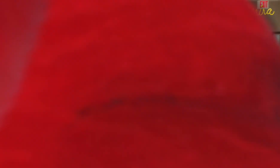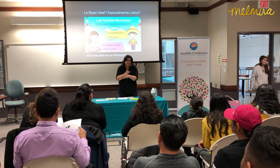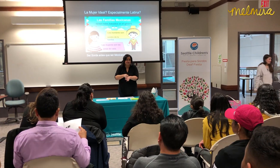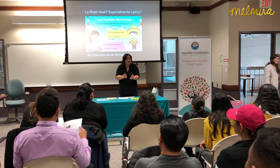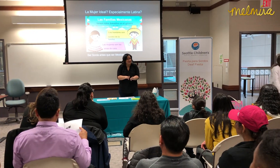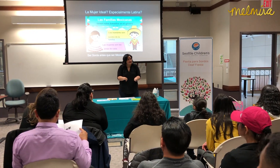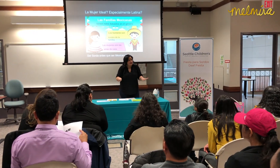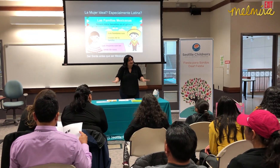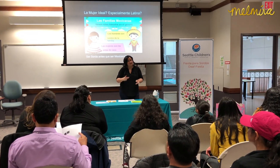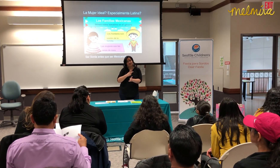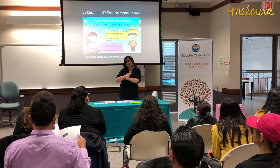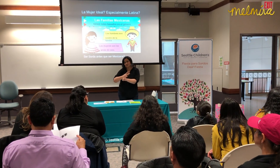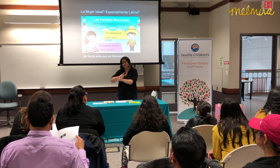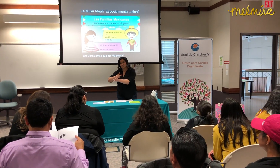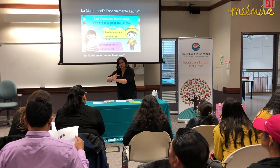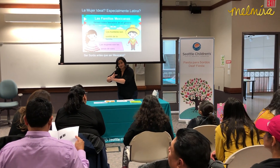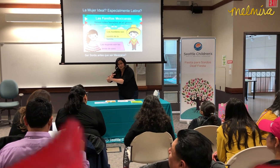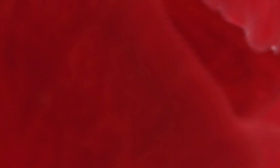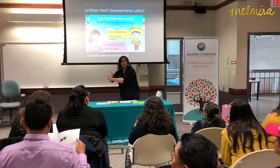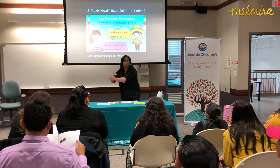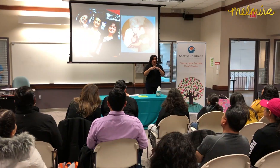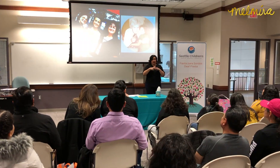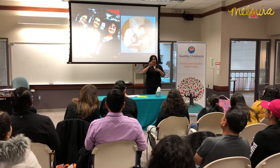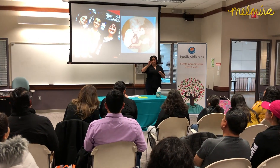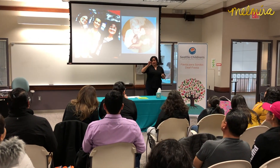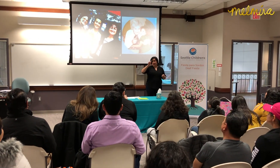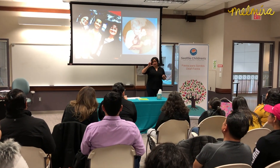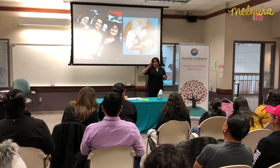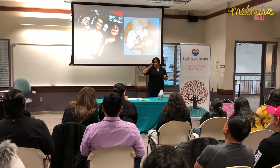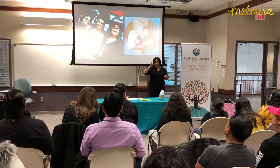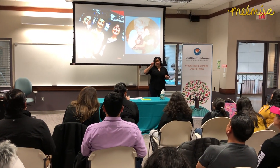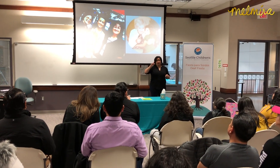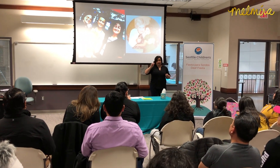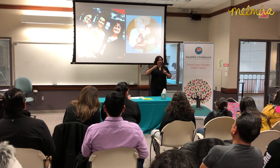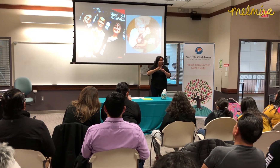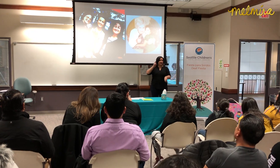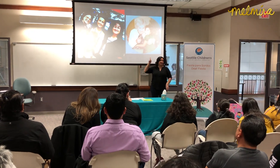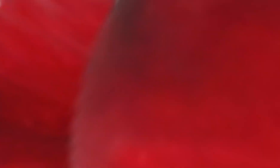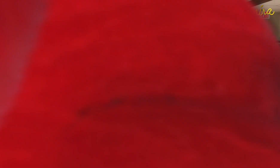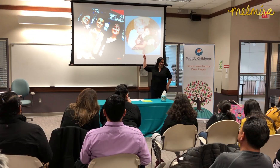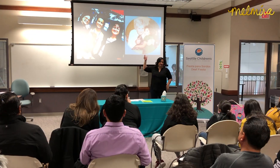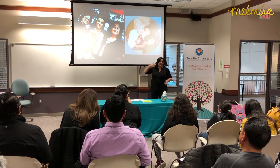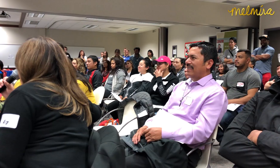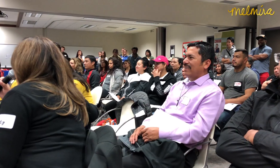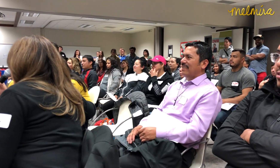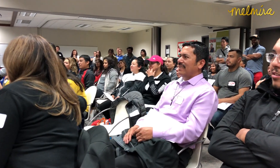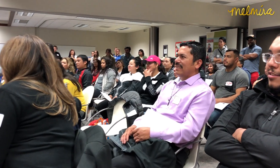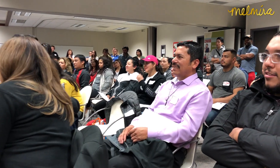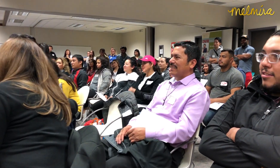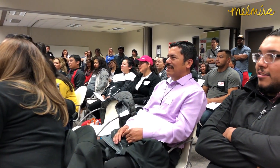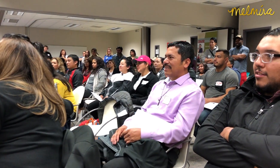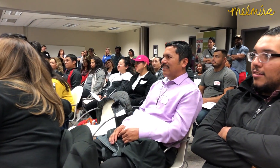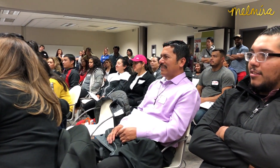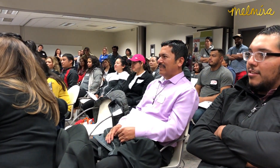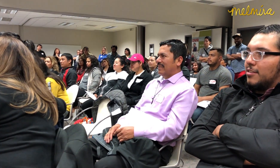mamá que cuida la casa, cuida a los niños, y ese es también mi nombre, yo me llamo Mera, pero mi abuela